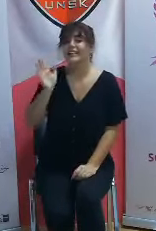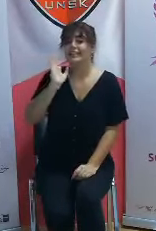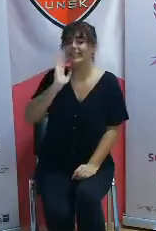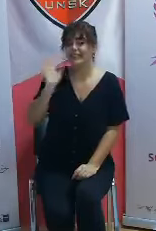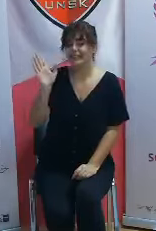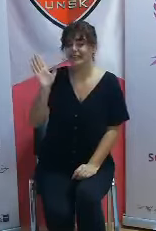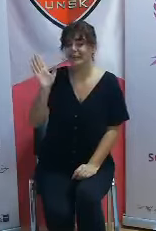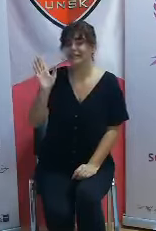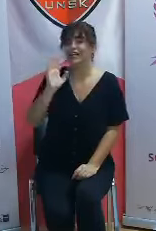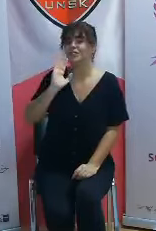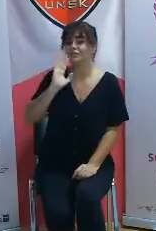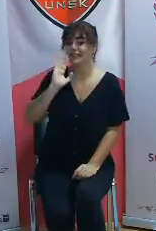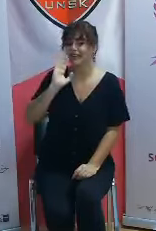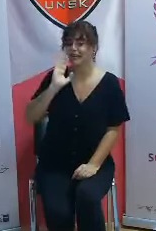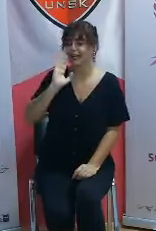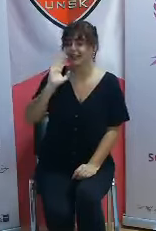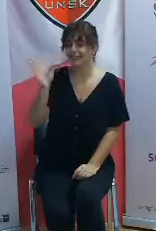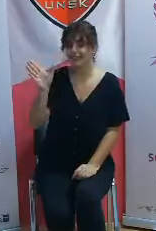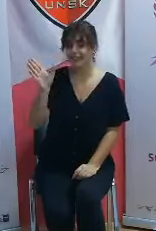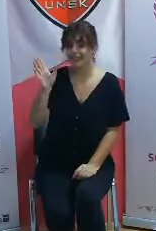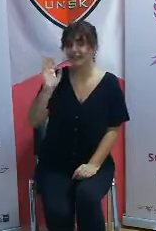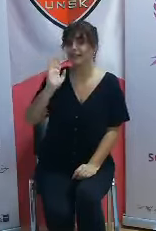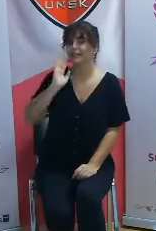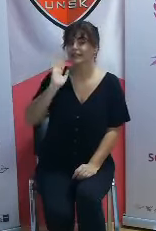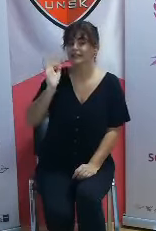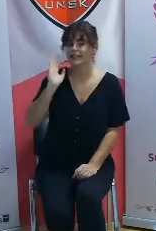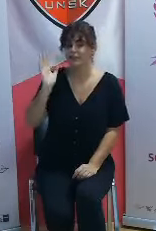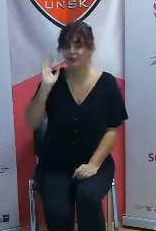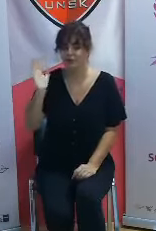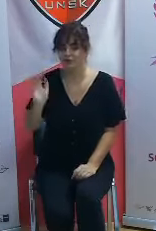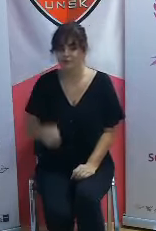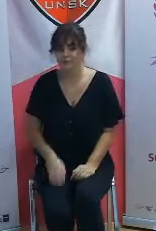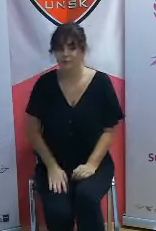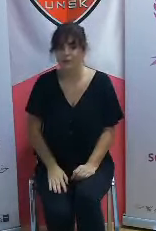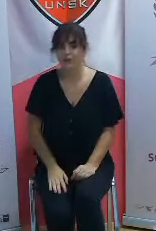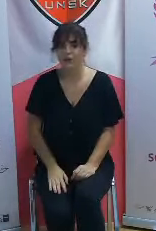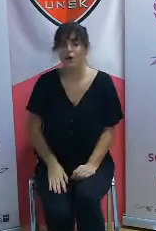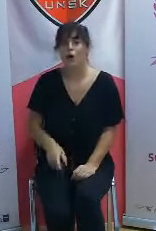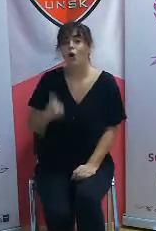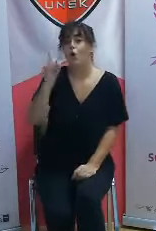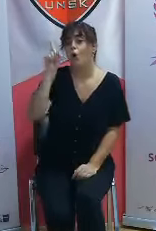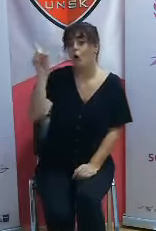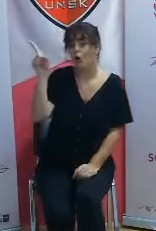Gitti demek sadece bir kere. Gitti. Gidiyorum. O